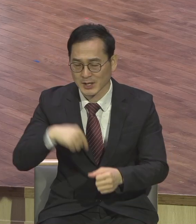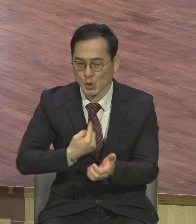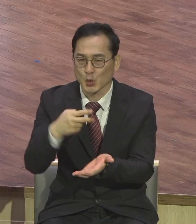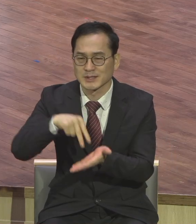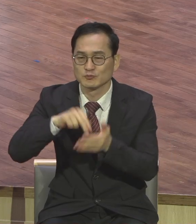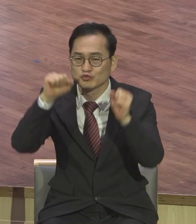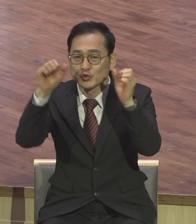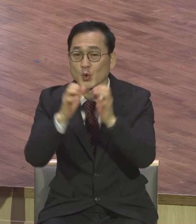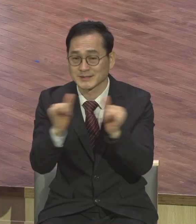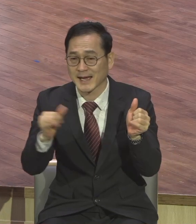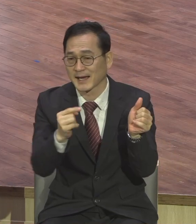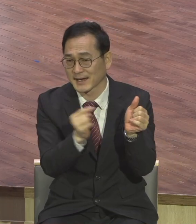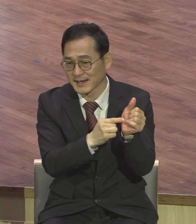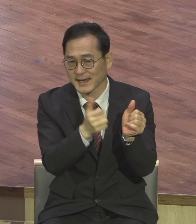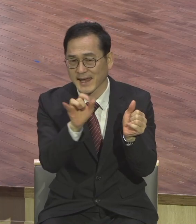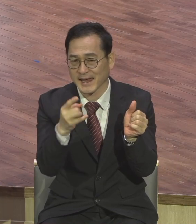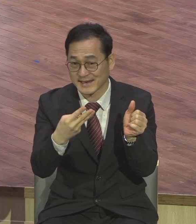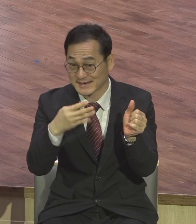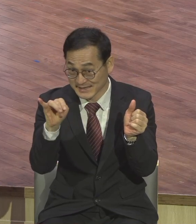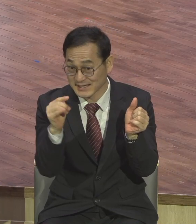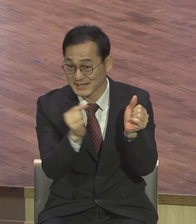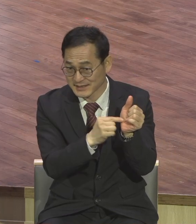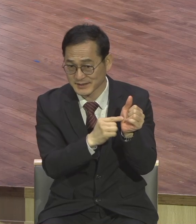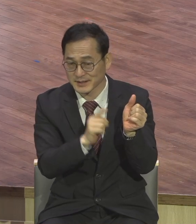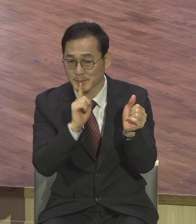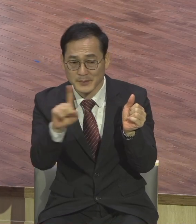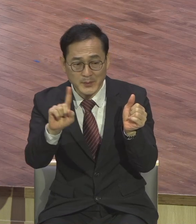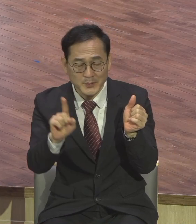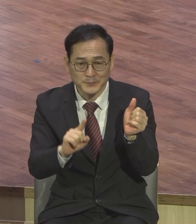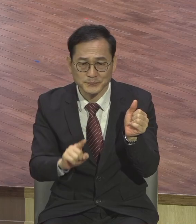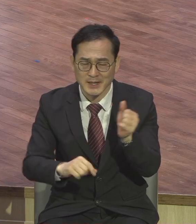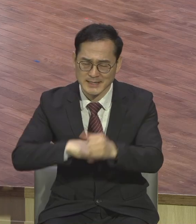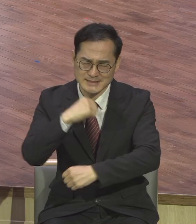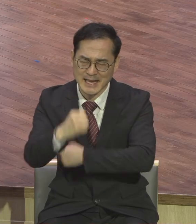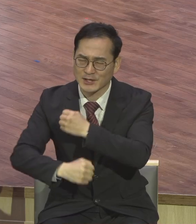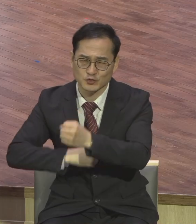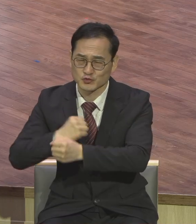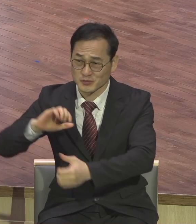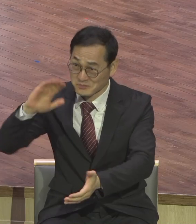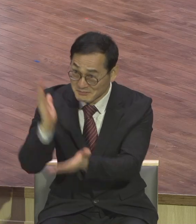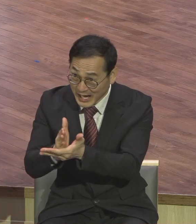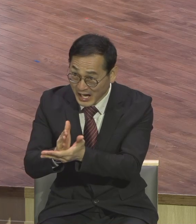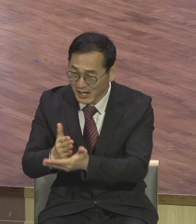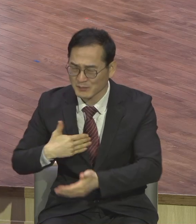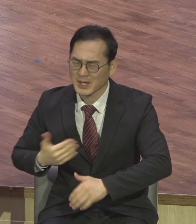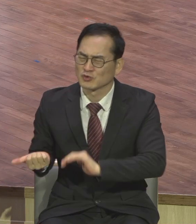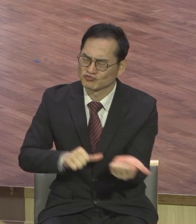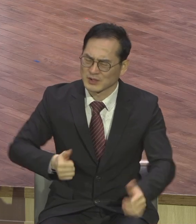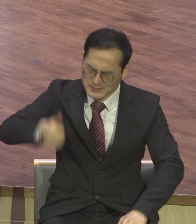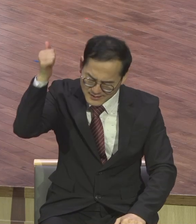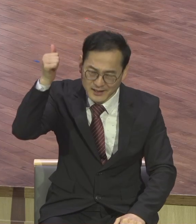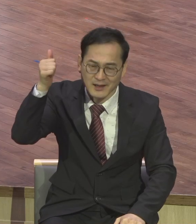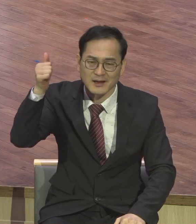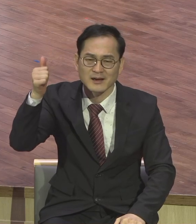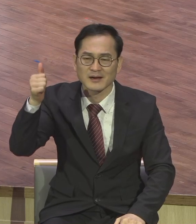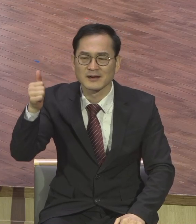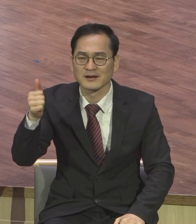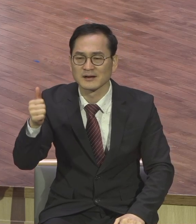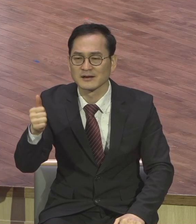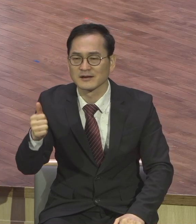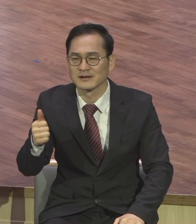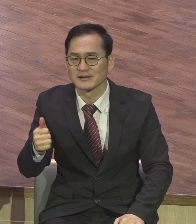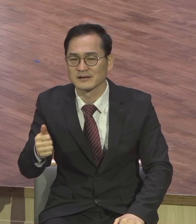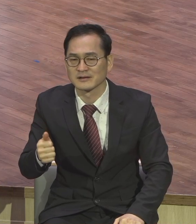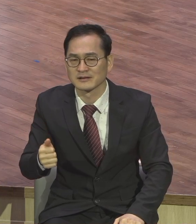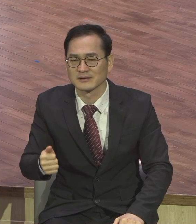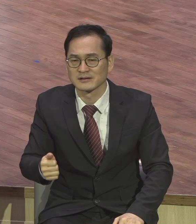독립운동가 패트릭 헨리는 이렇게 말했습니다. 자유가 아니면 죽음을 달라. 이